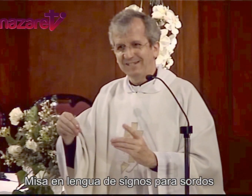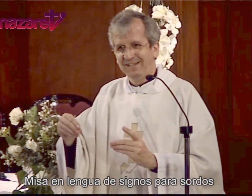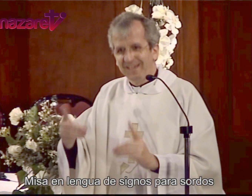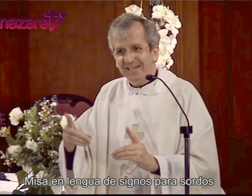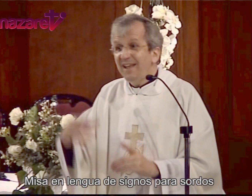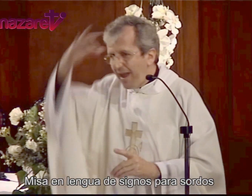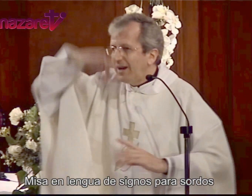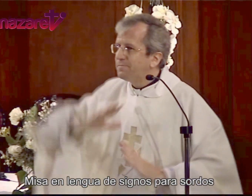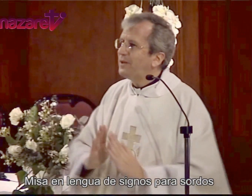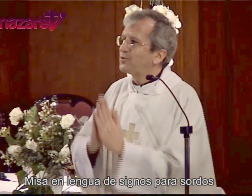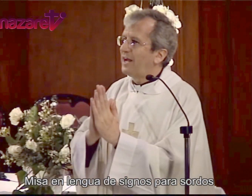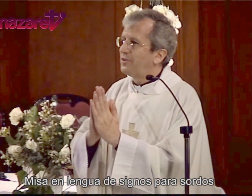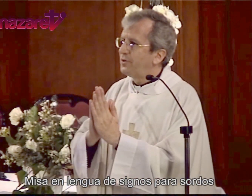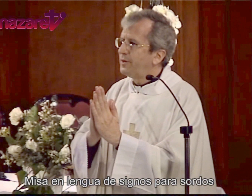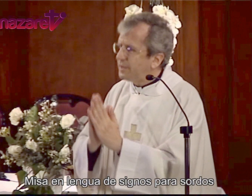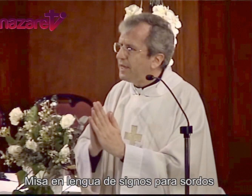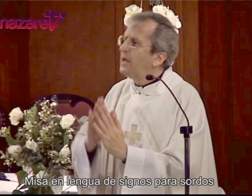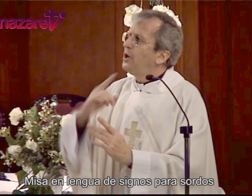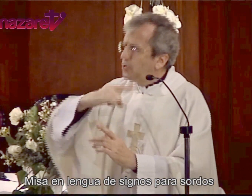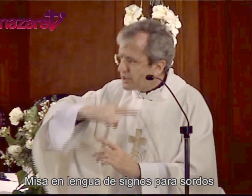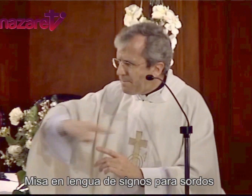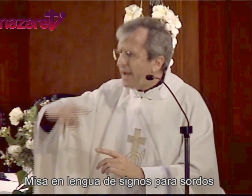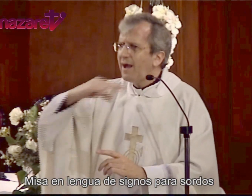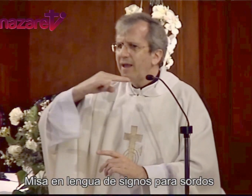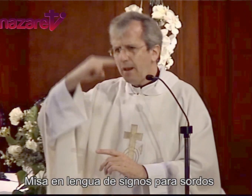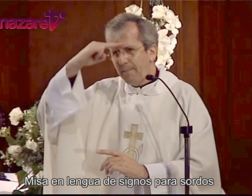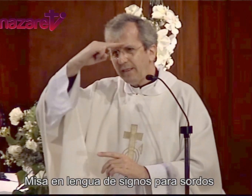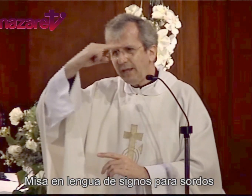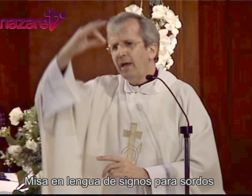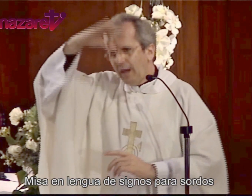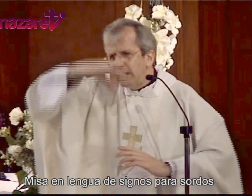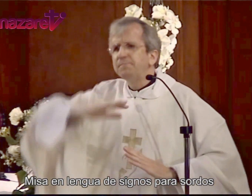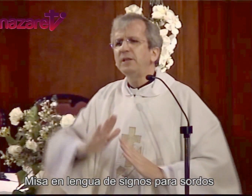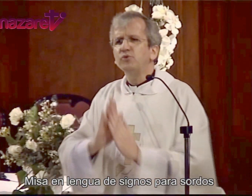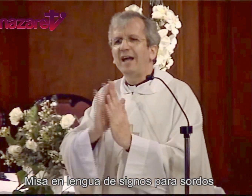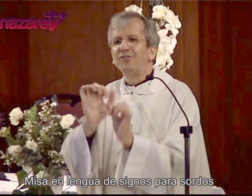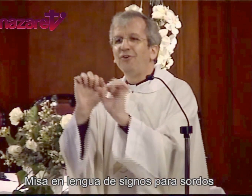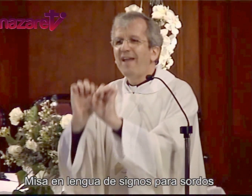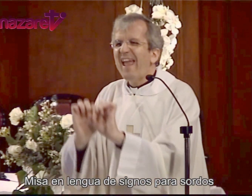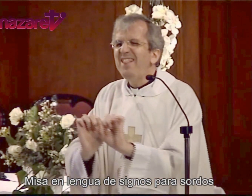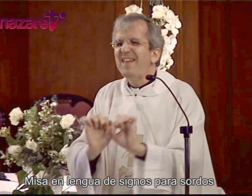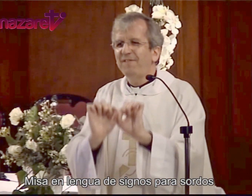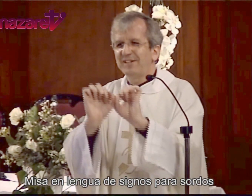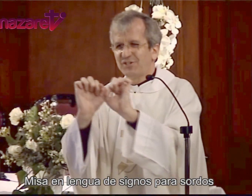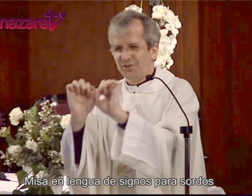Que es El Espíritu Santo Dice Y os enviará El Padre El Espíritu Santo El Defensor